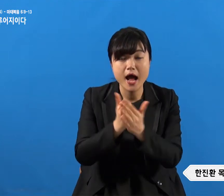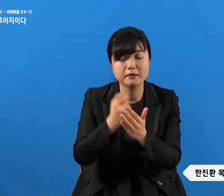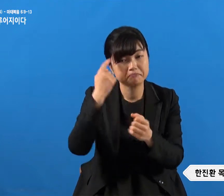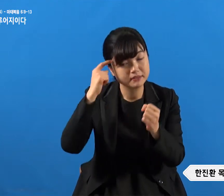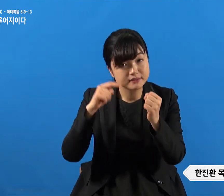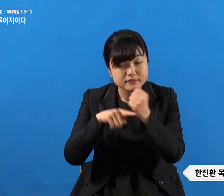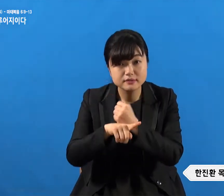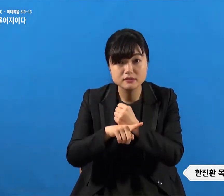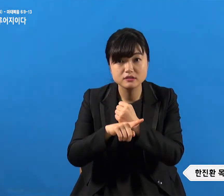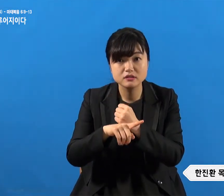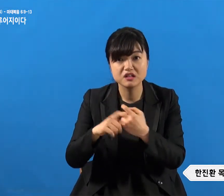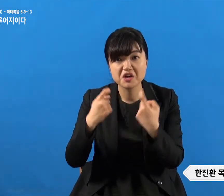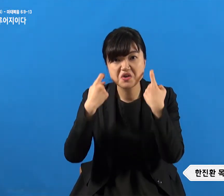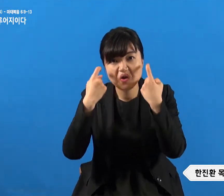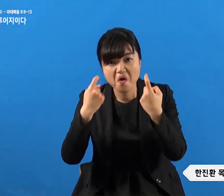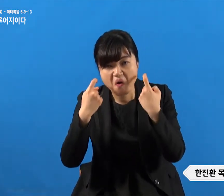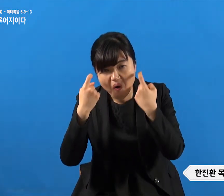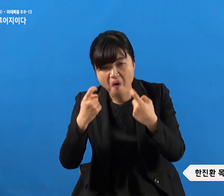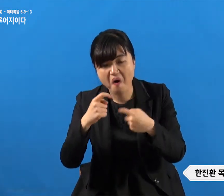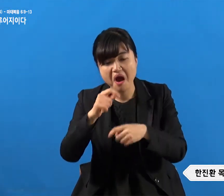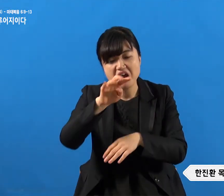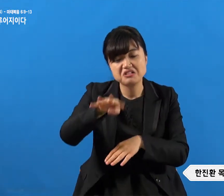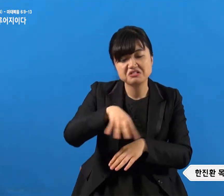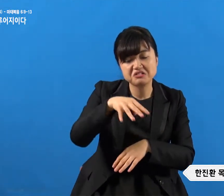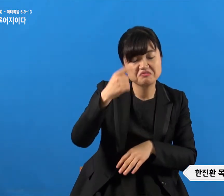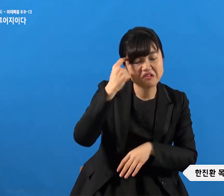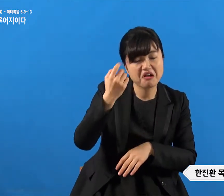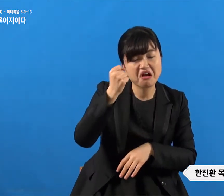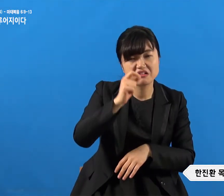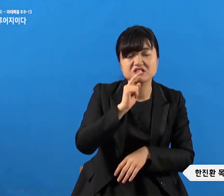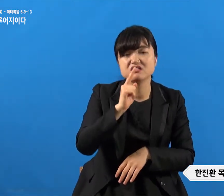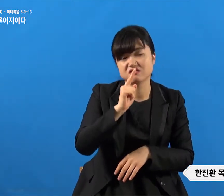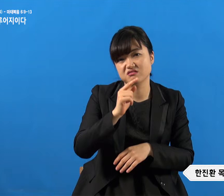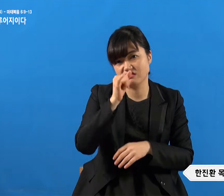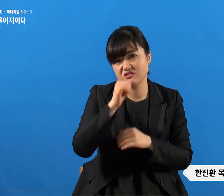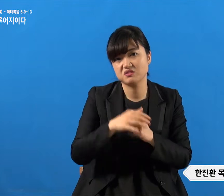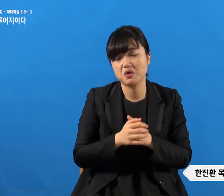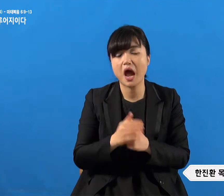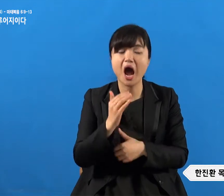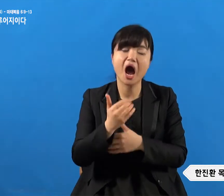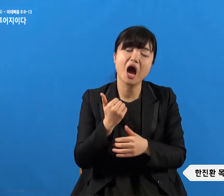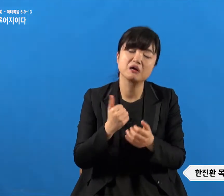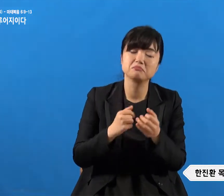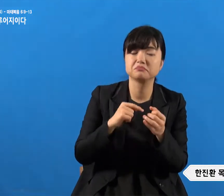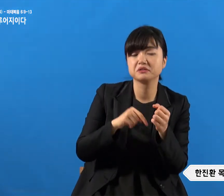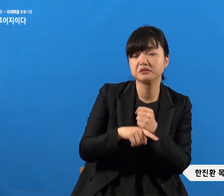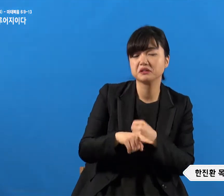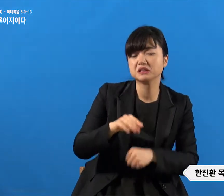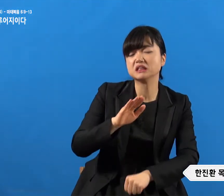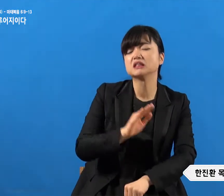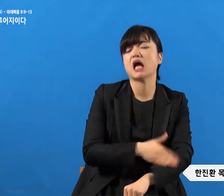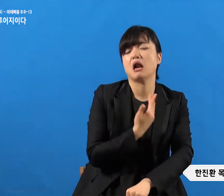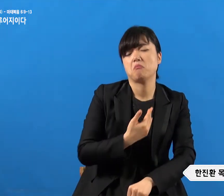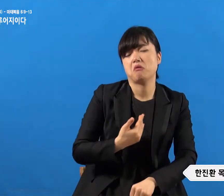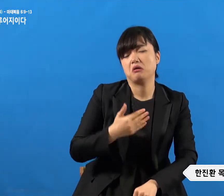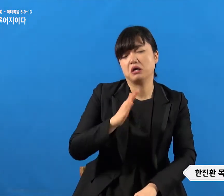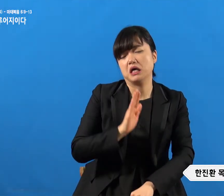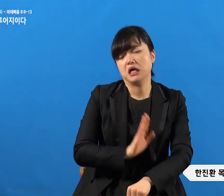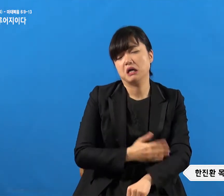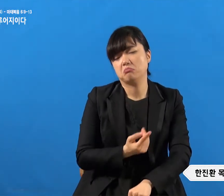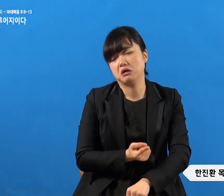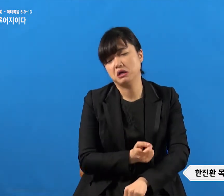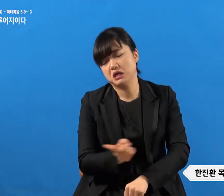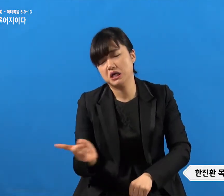하나님의 뜻도 그런 여행 스케줄처럼 생각하는 사람이 있습니다. 내가 하나님의 뜻을 잘못 짚어가지고 엉뚱한